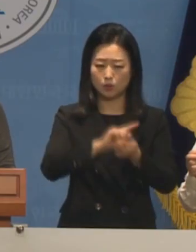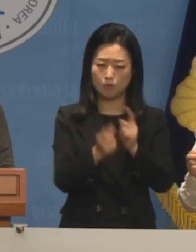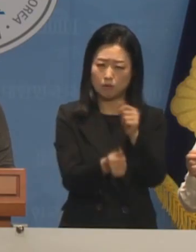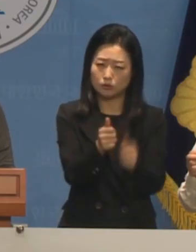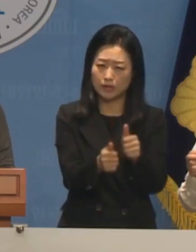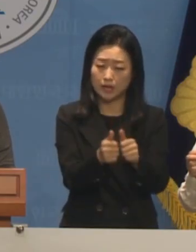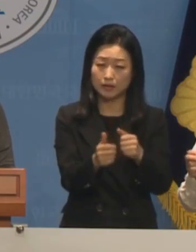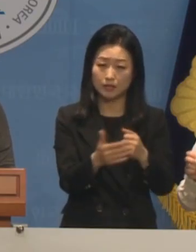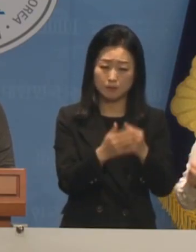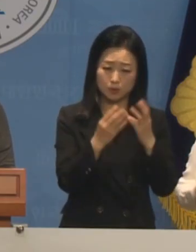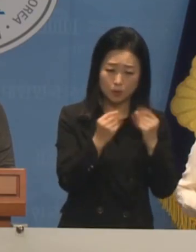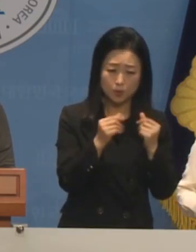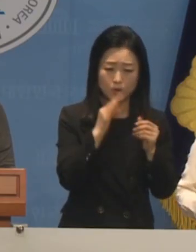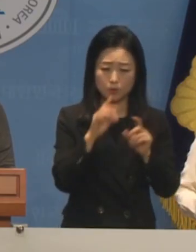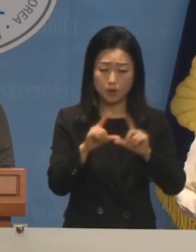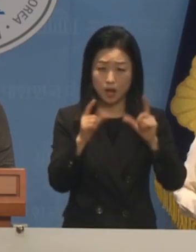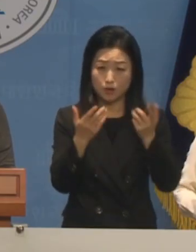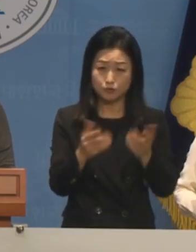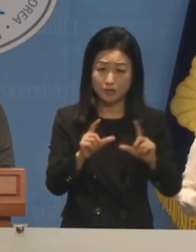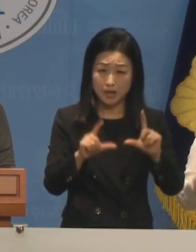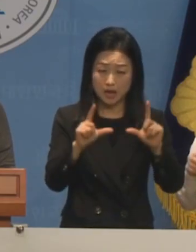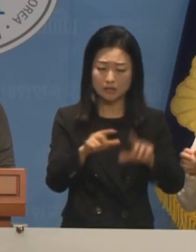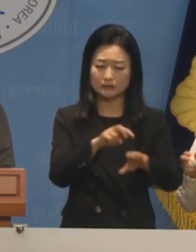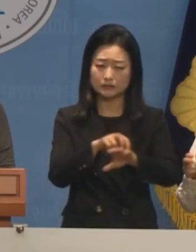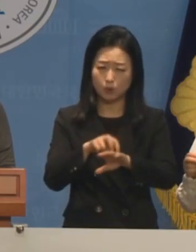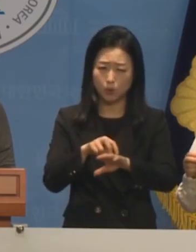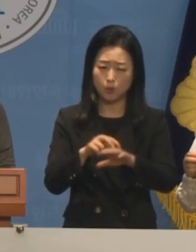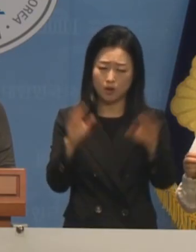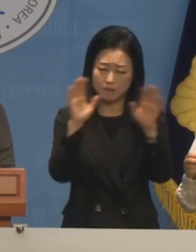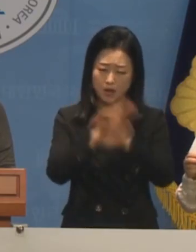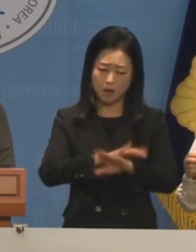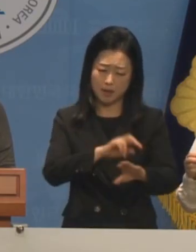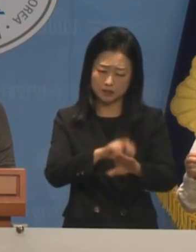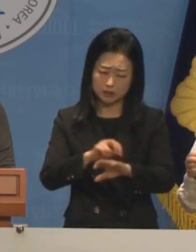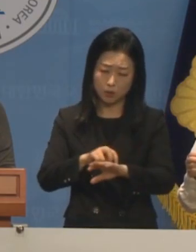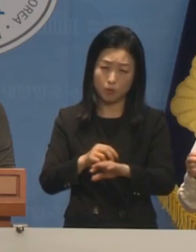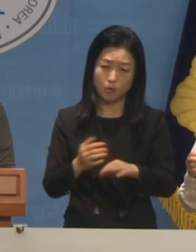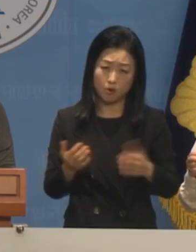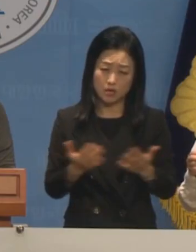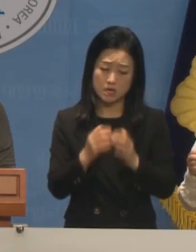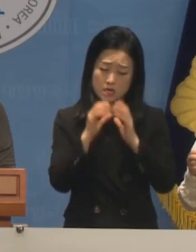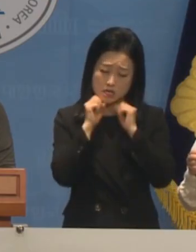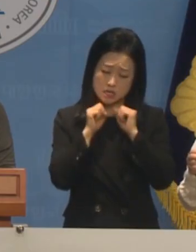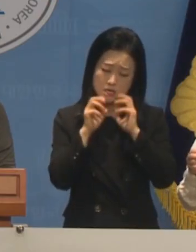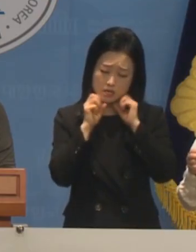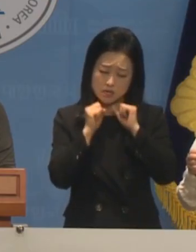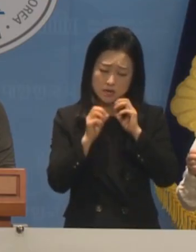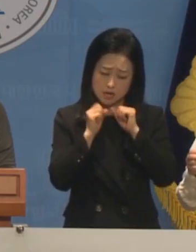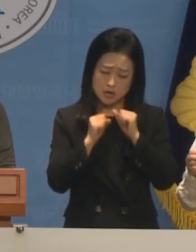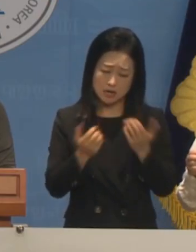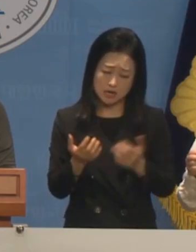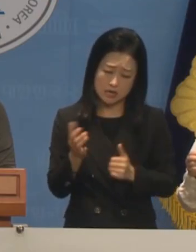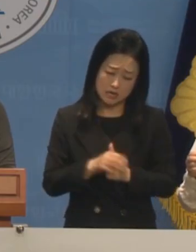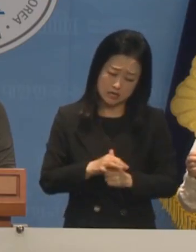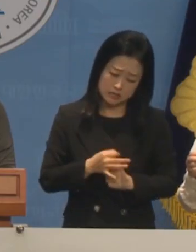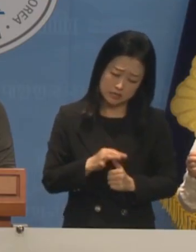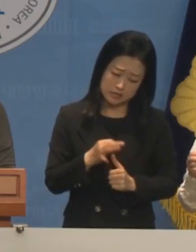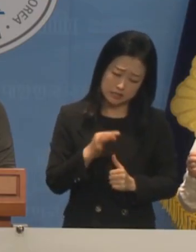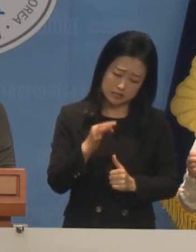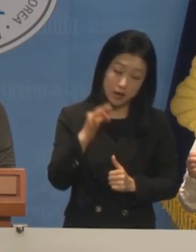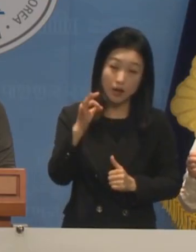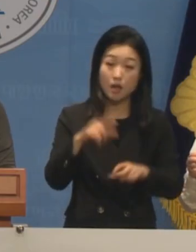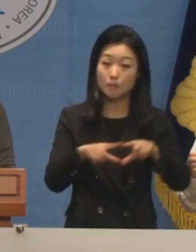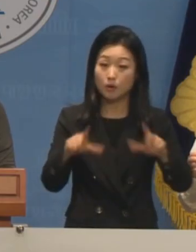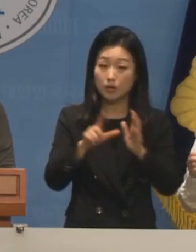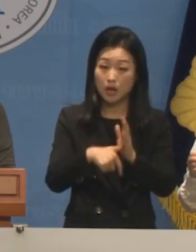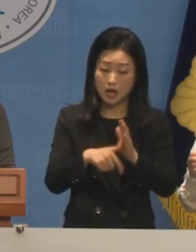공유일 등 각종 효율 진료와 야간 진료가 더욱 활성화되면서 근무 시간이 늘어날뿐 아니라 평일